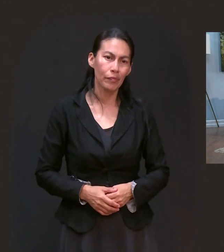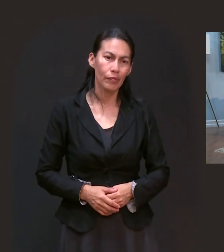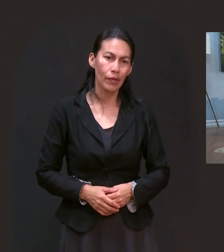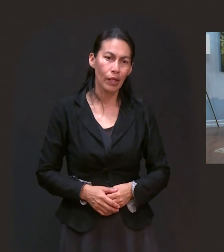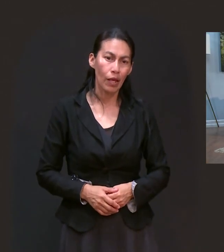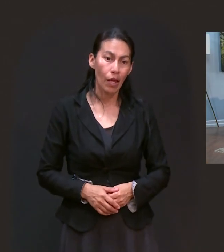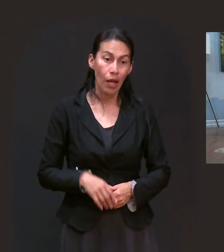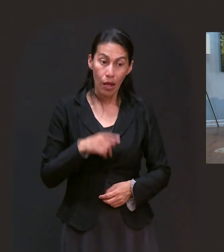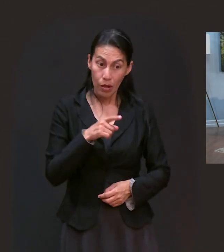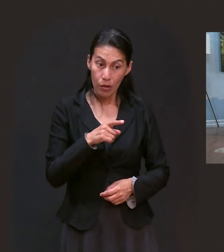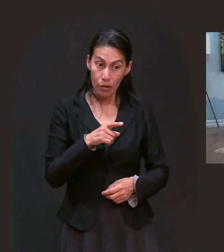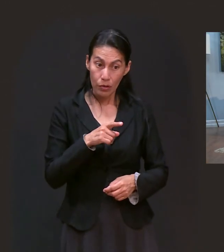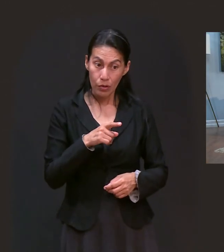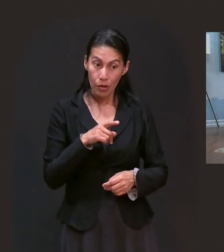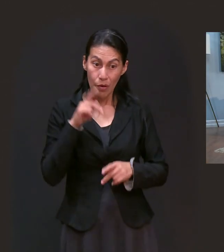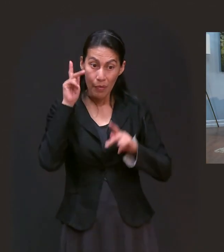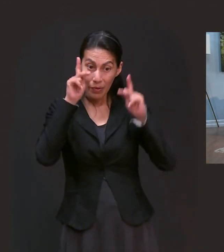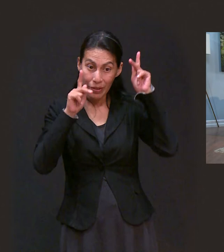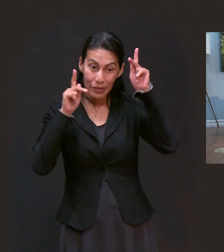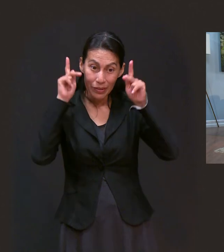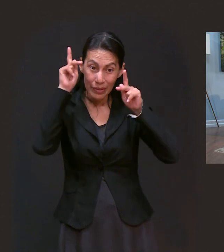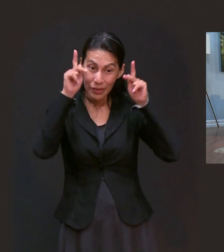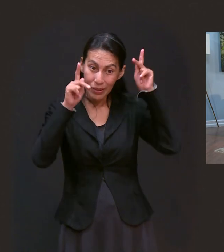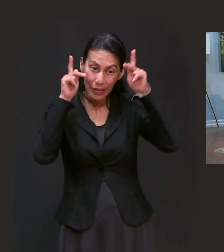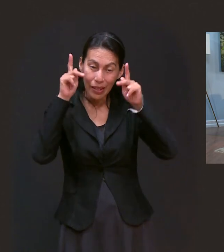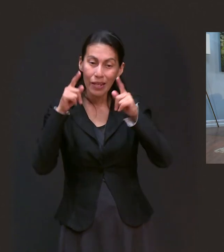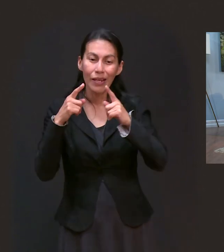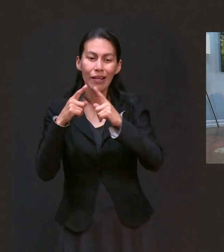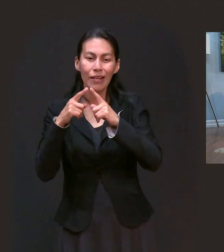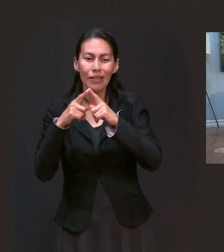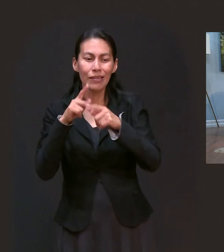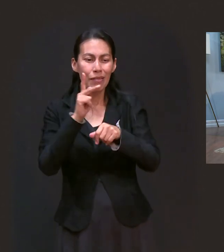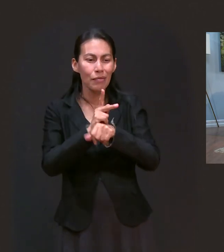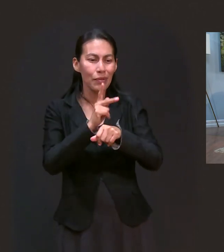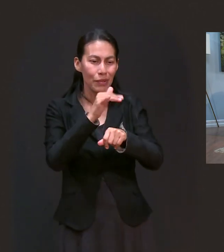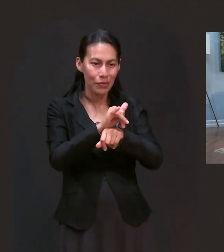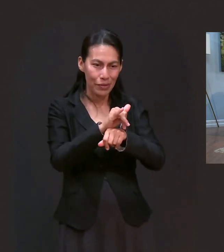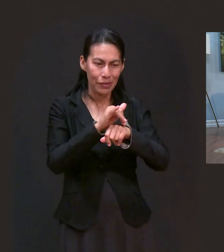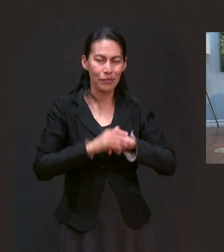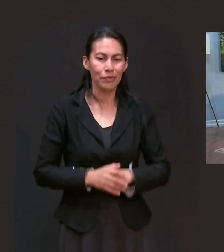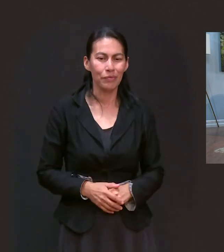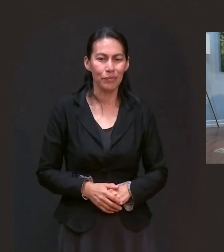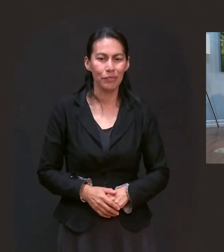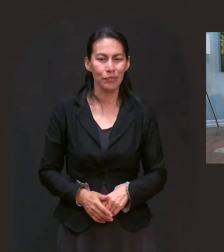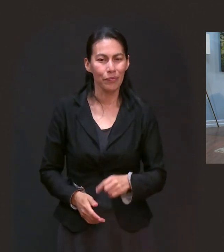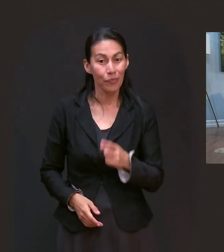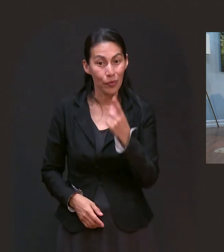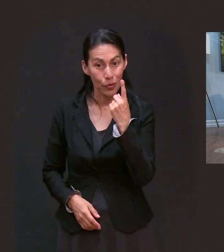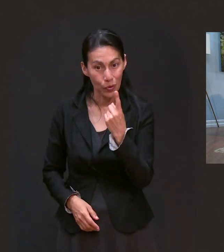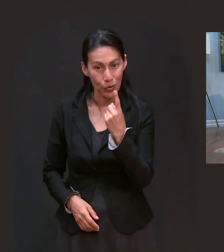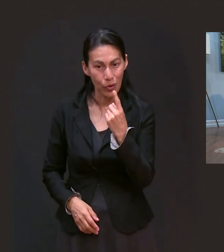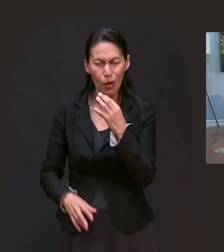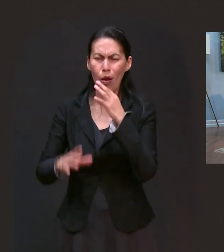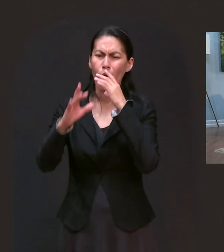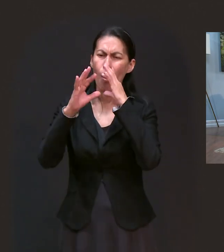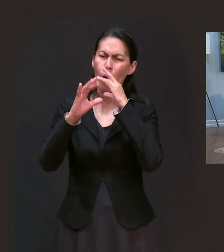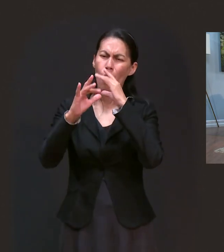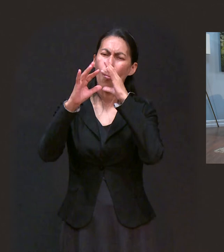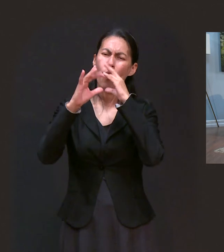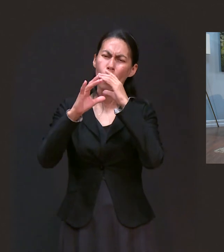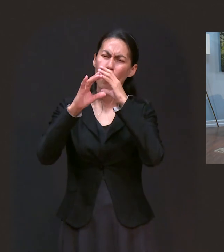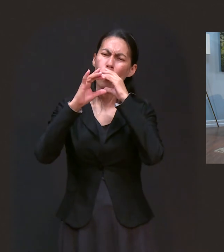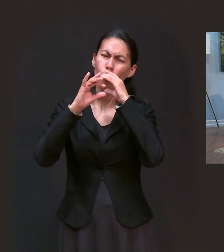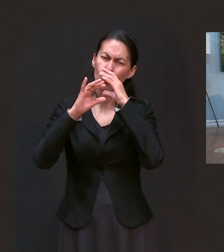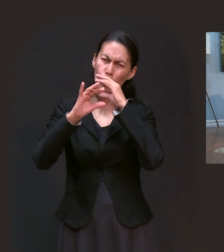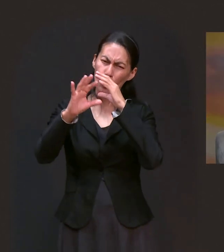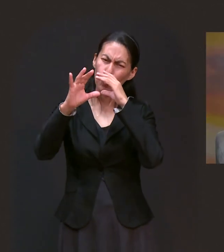japonesa que fueron llegando fueron llegando de visita sus del citó y específicamente uno